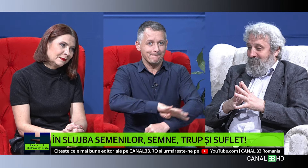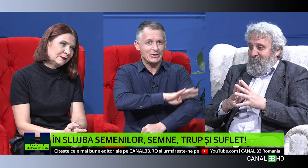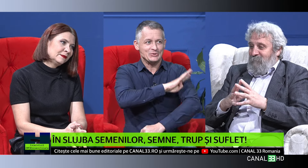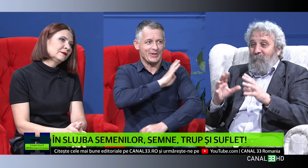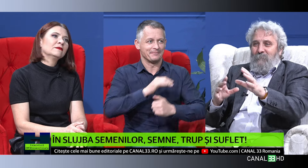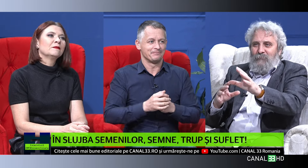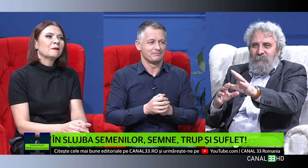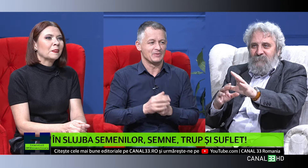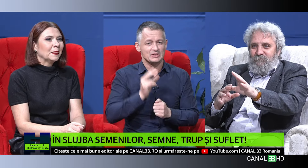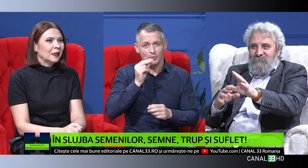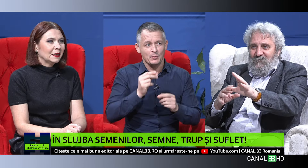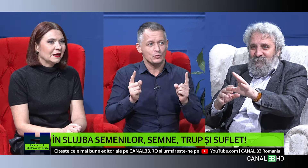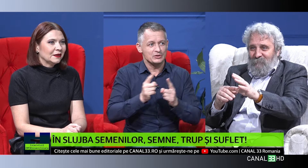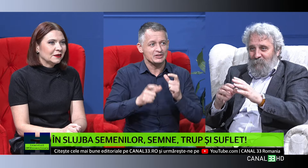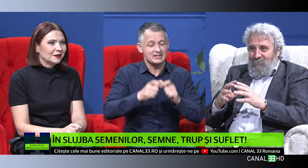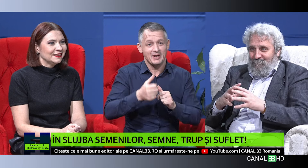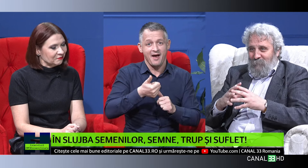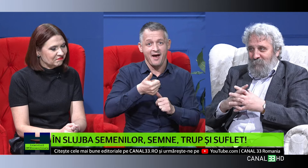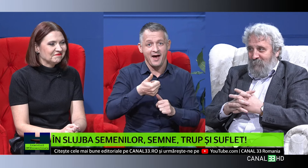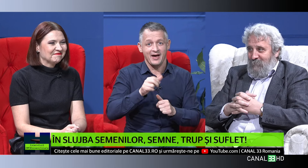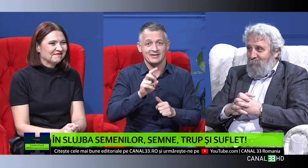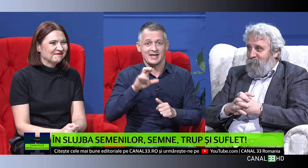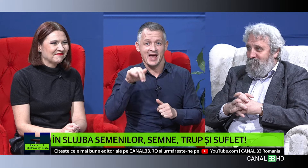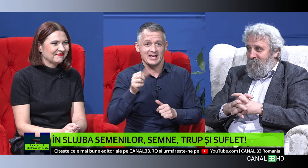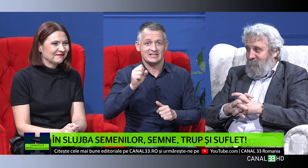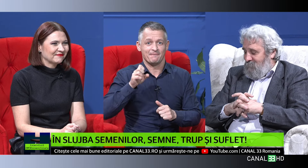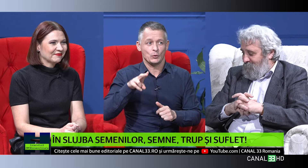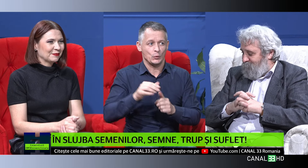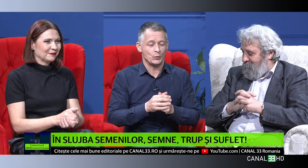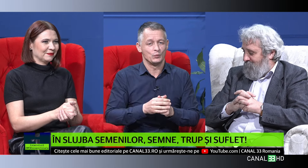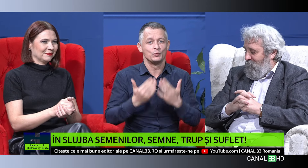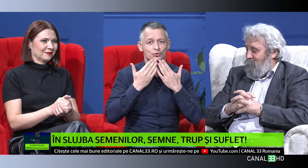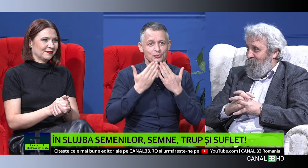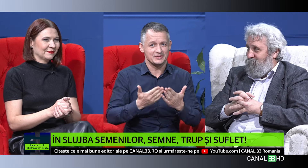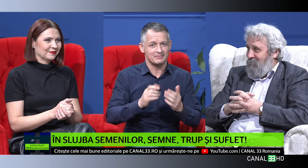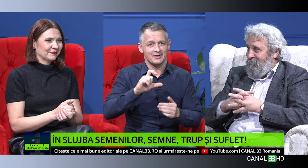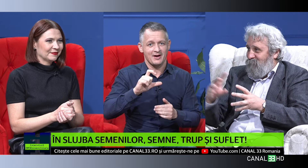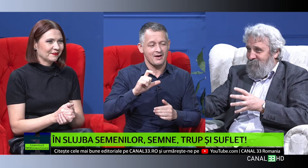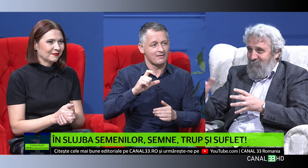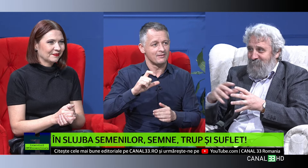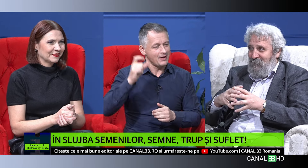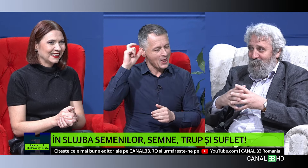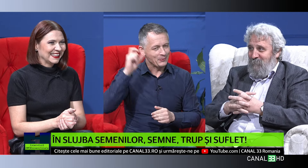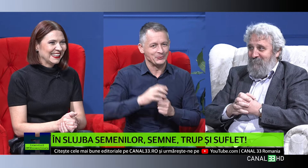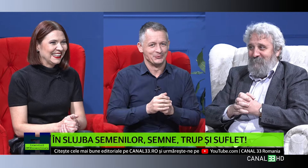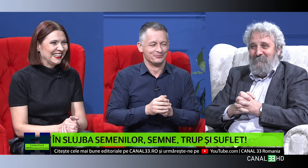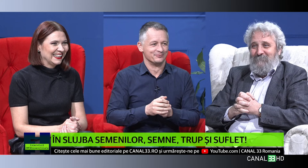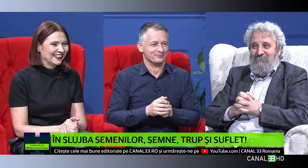Să vorbim puțin și despre Adriana Săftoiu, așa că îi mulțumesc lui Claudiu Cosmin, că rezistă eroic